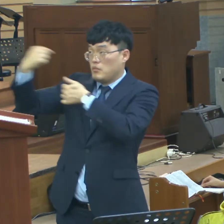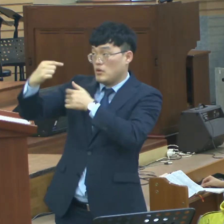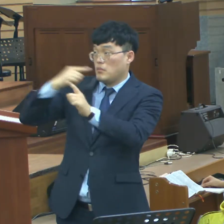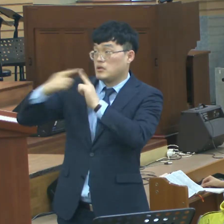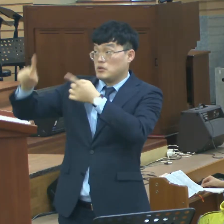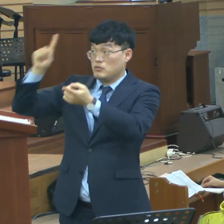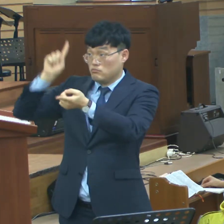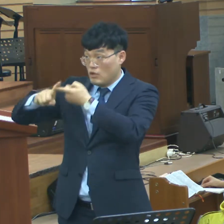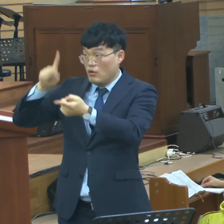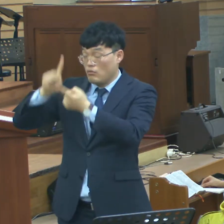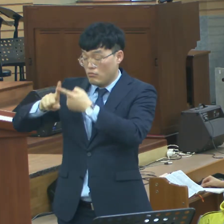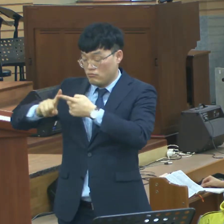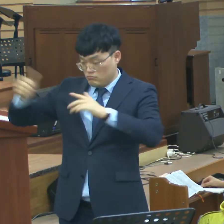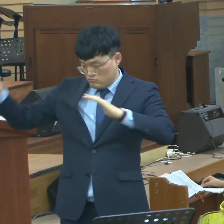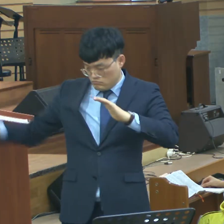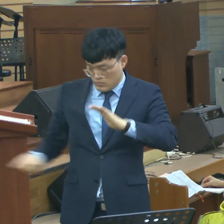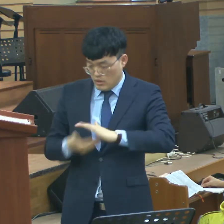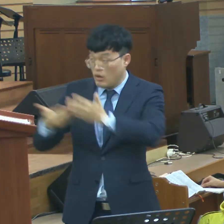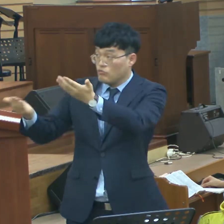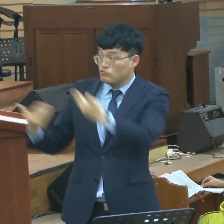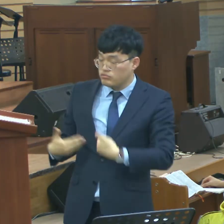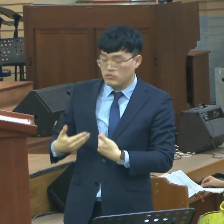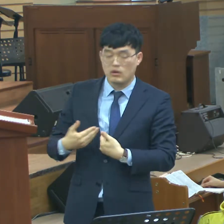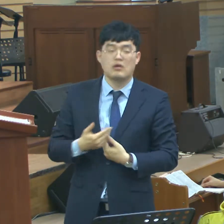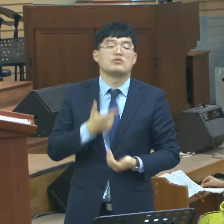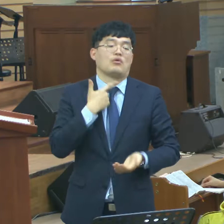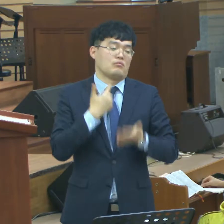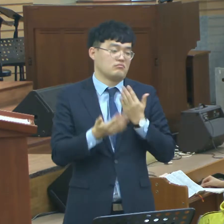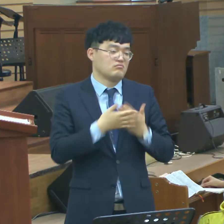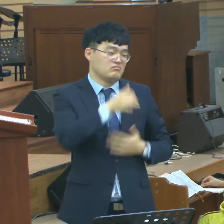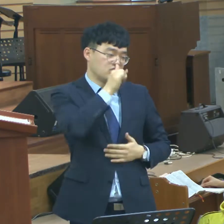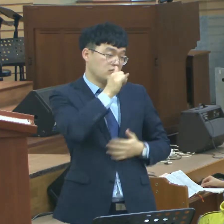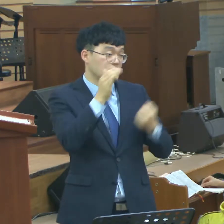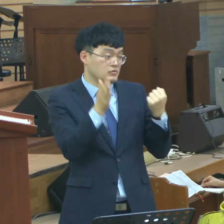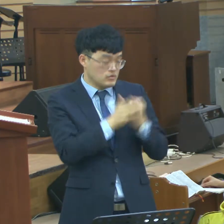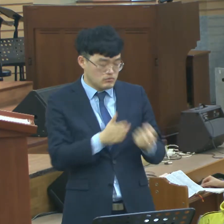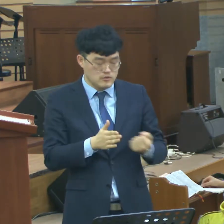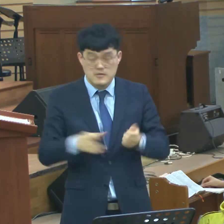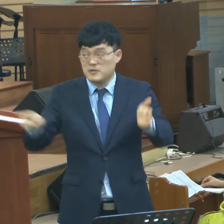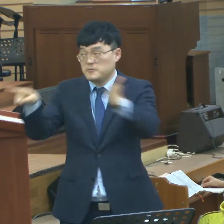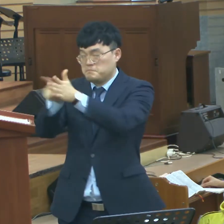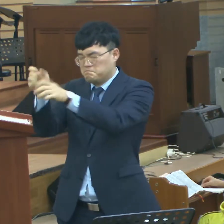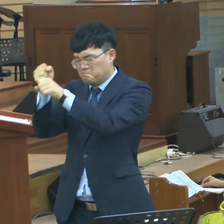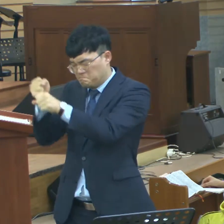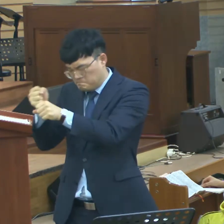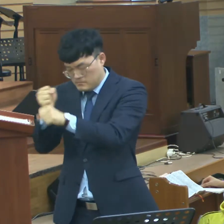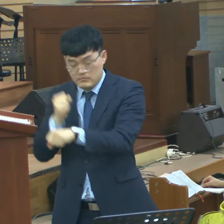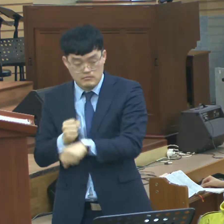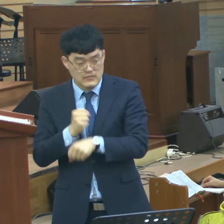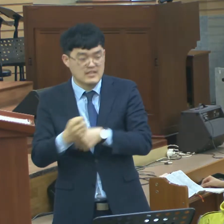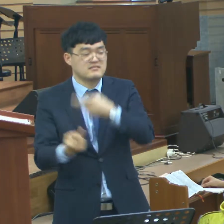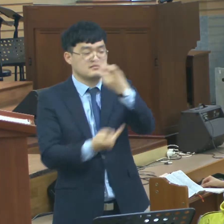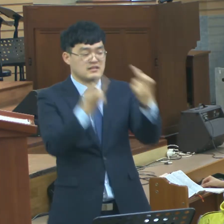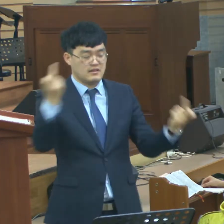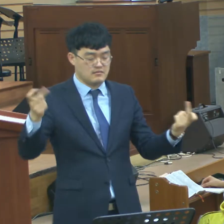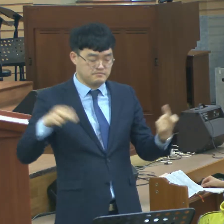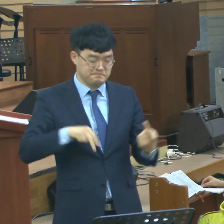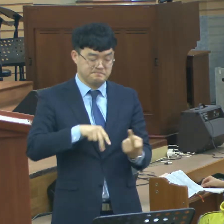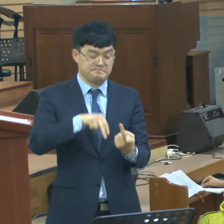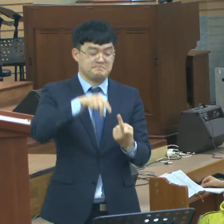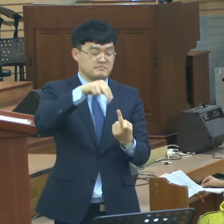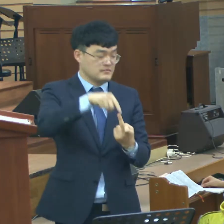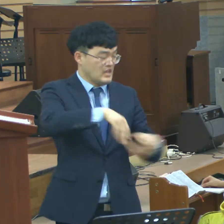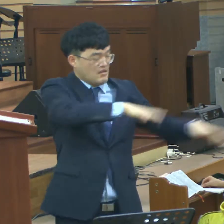빠지거나 안 도와준 적이 한 번도 없었어요. 그래서 엘리야는 하나님을 신뢰했고 갈멜산으로 올라가셨던